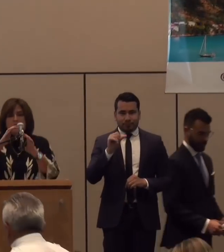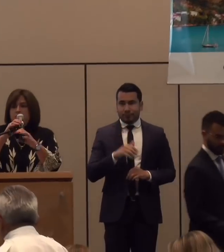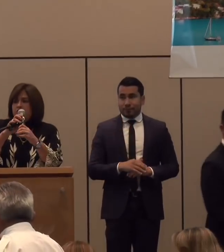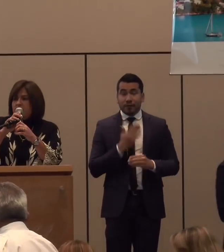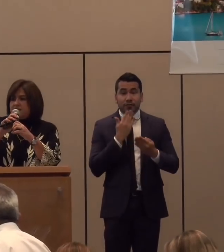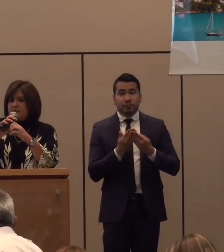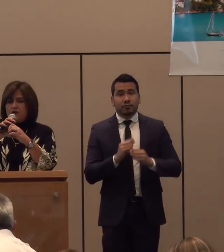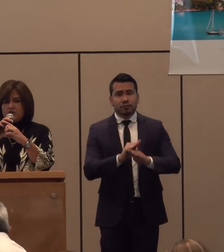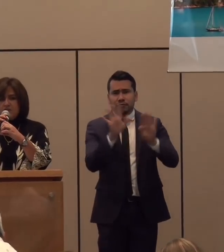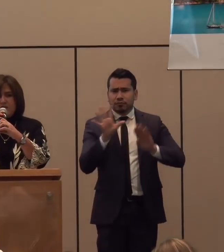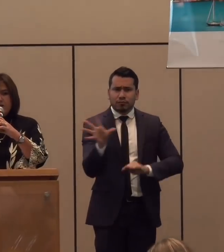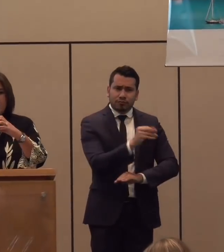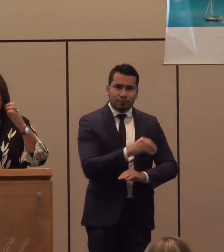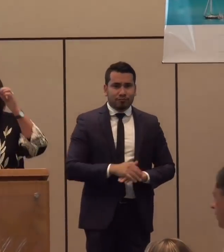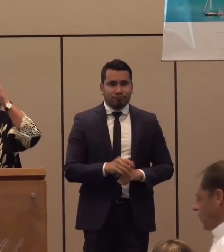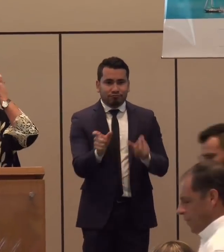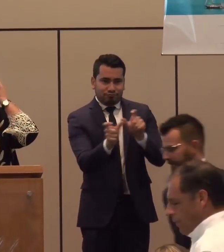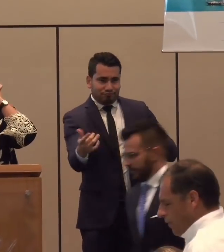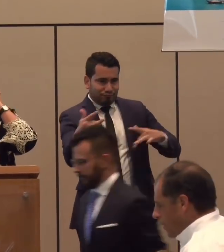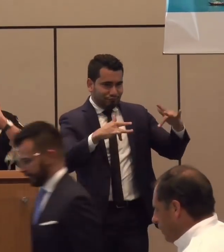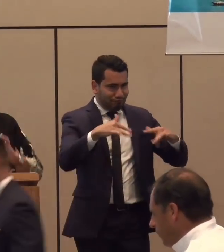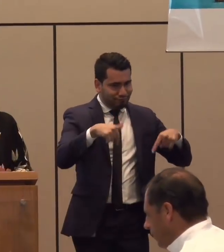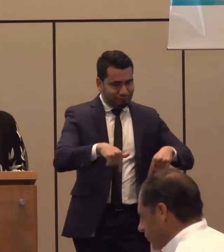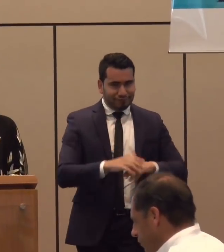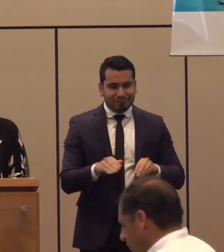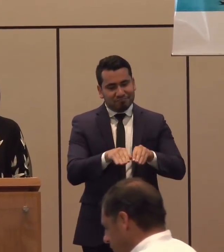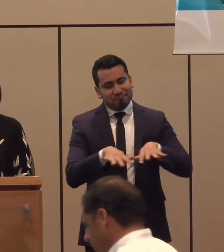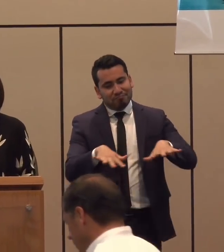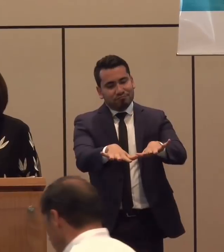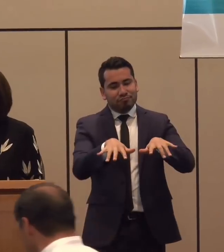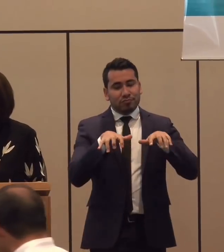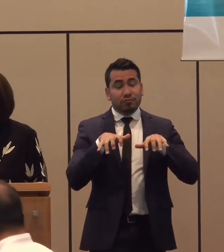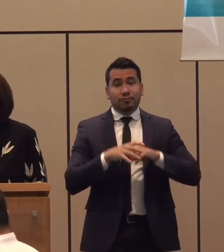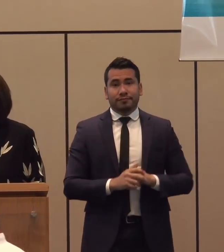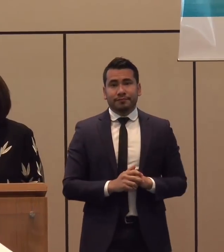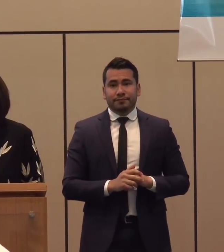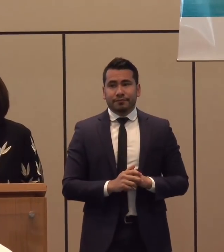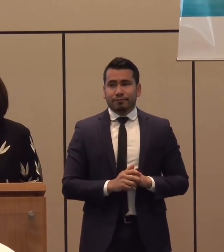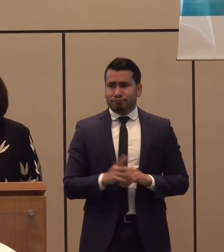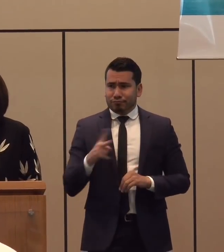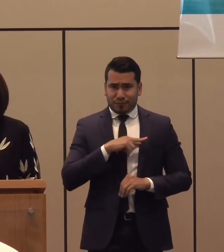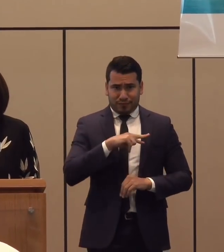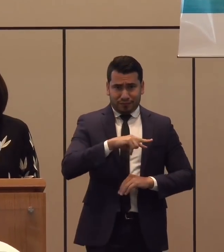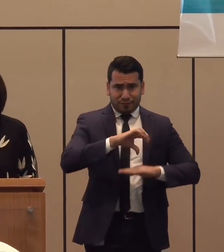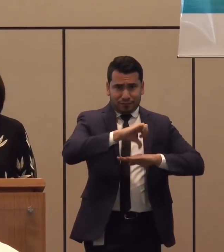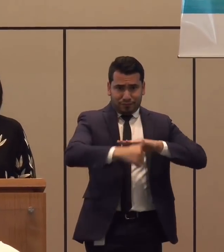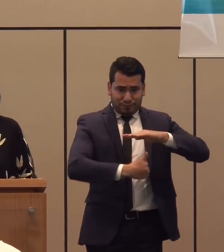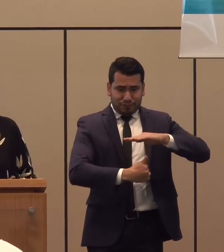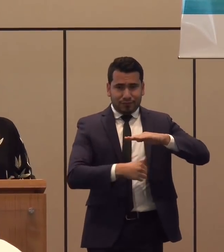bueno muy buenos días a todos los que nos acompañan hoy aquí estamos con los viceministros